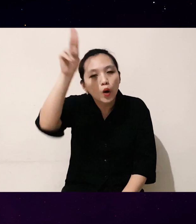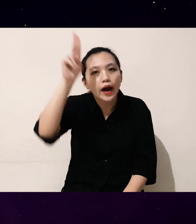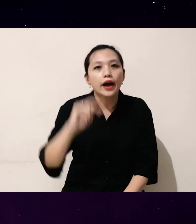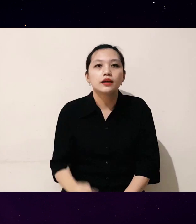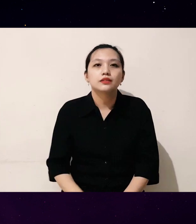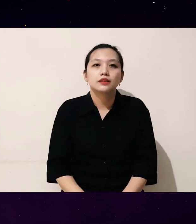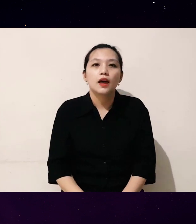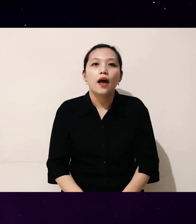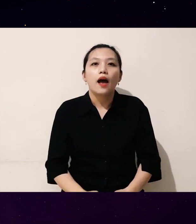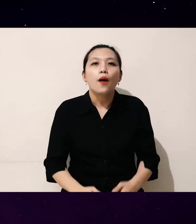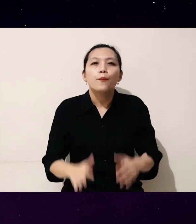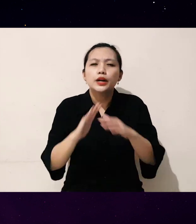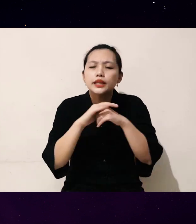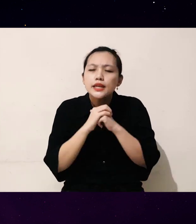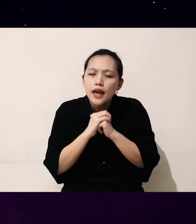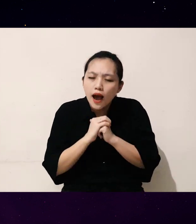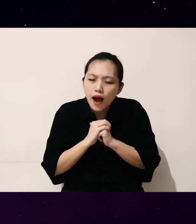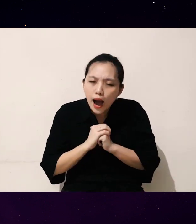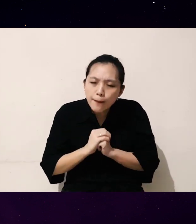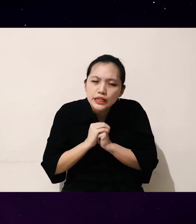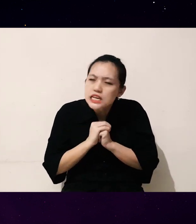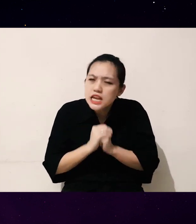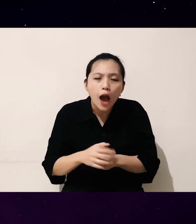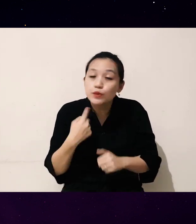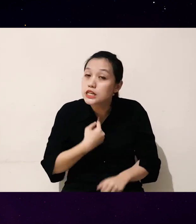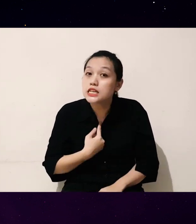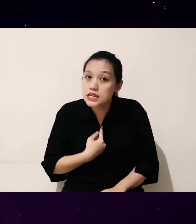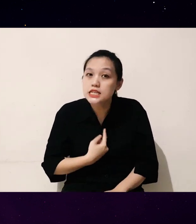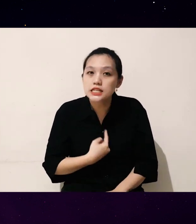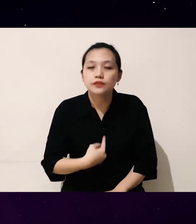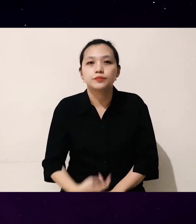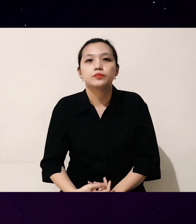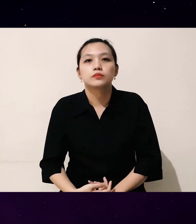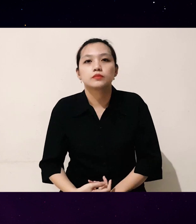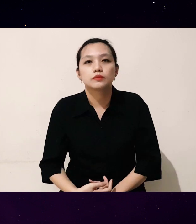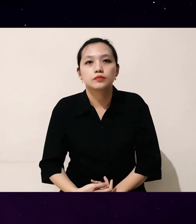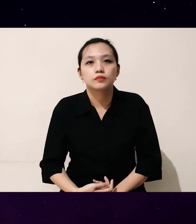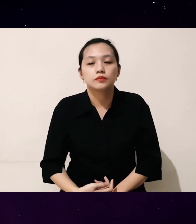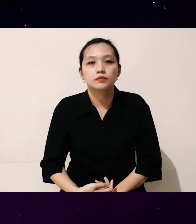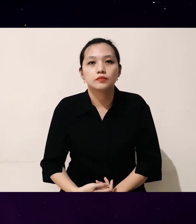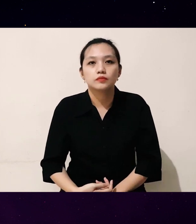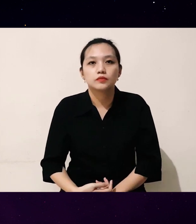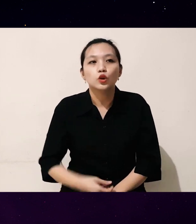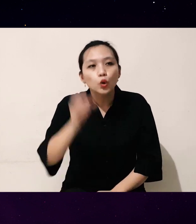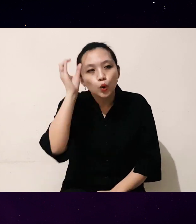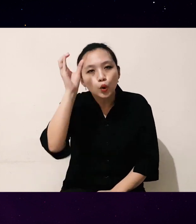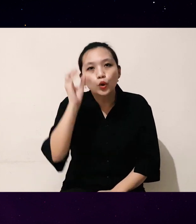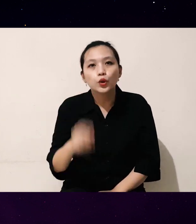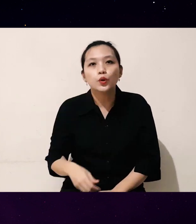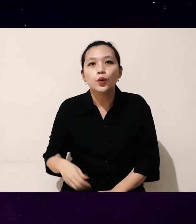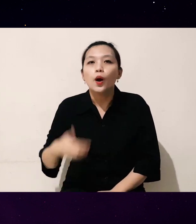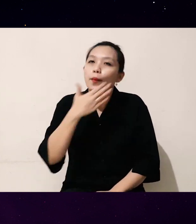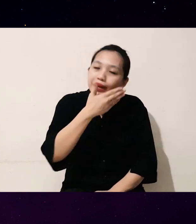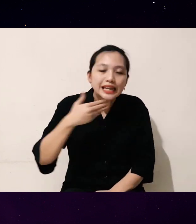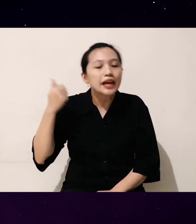masa depan kita. Dan untuk mengambil waktu berdiam diri dan mendengarkan Dia adalah sewaktu-waktu